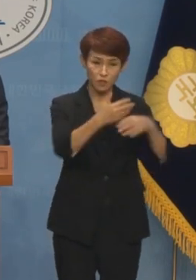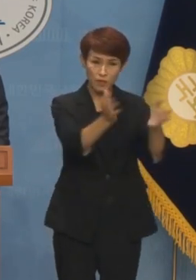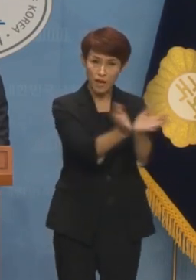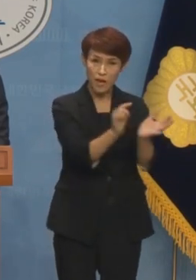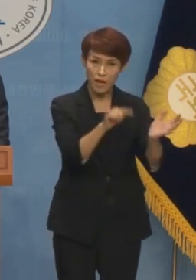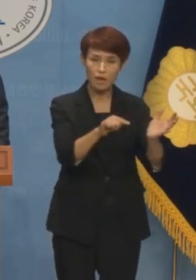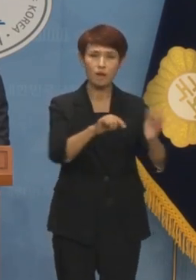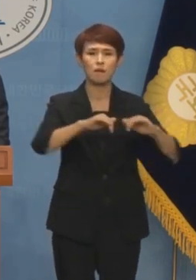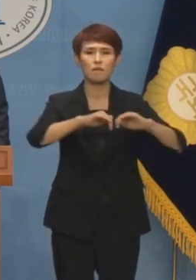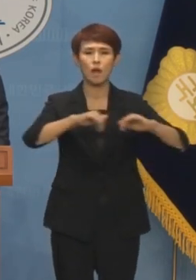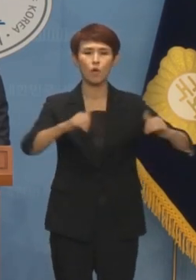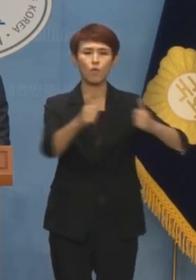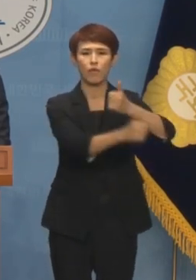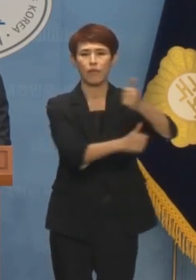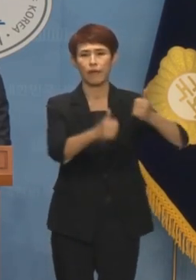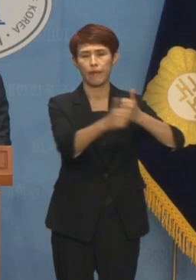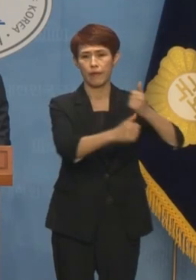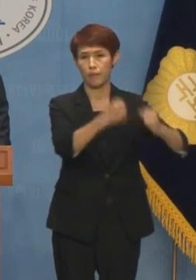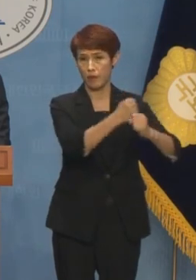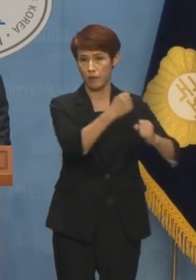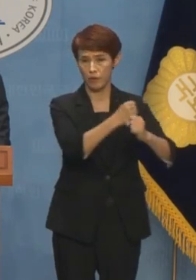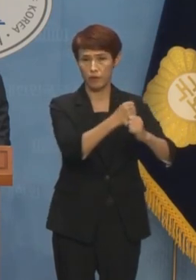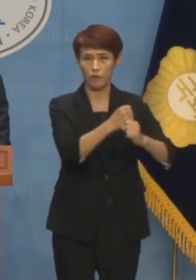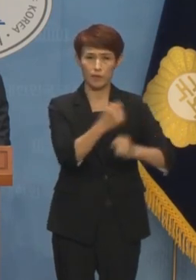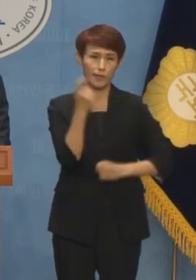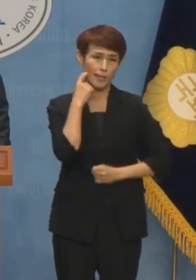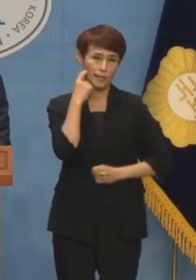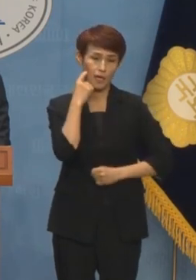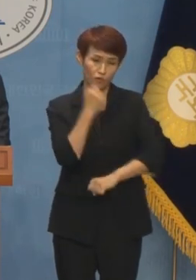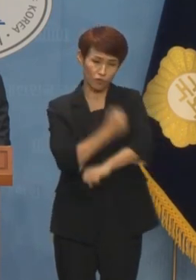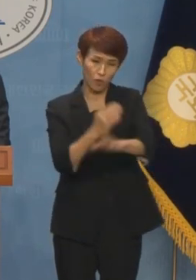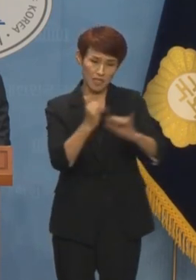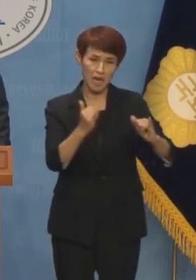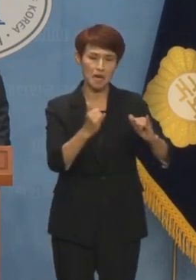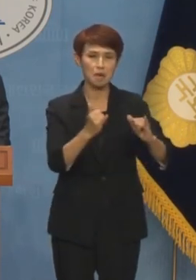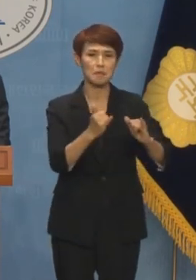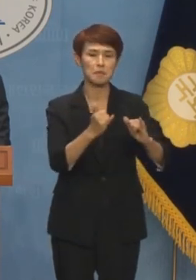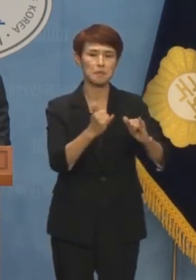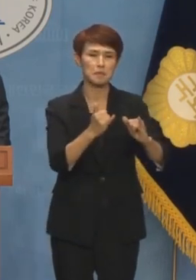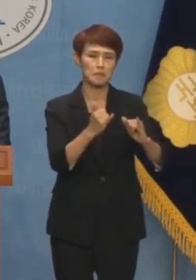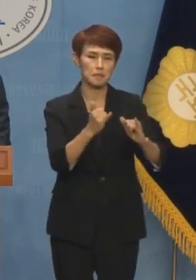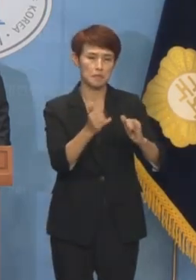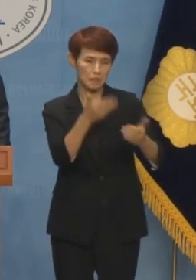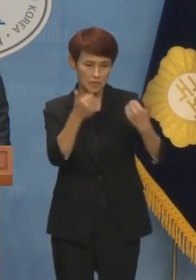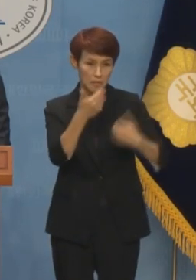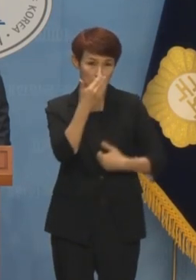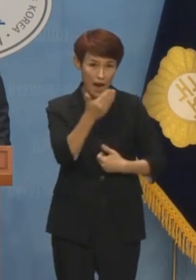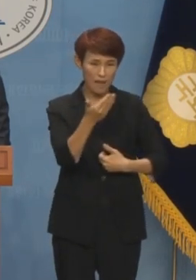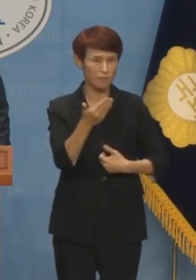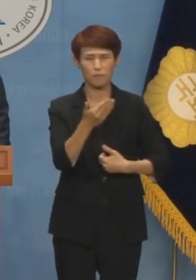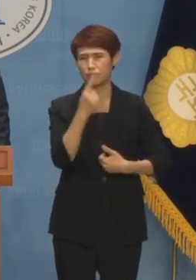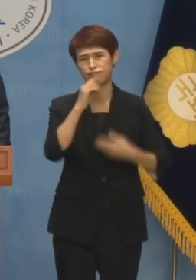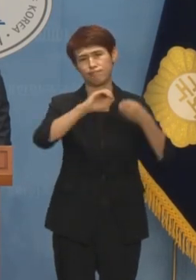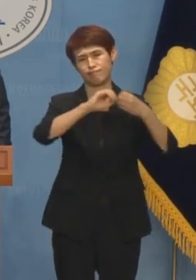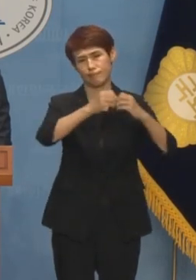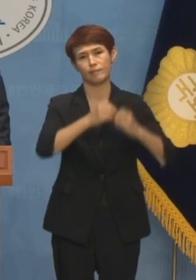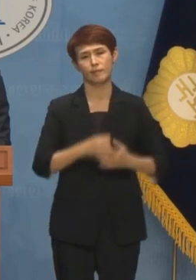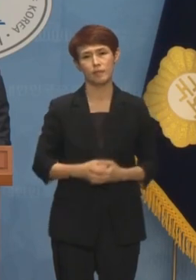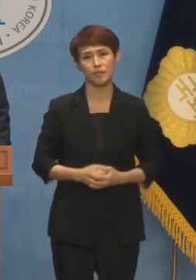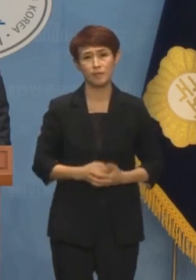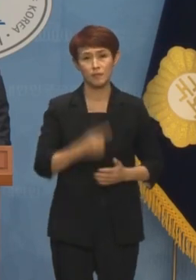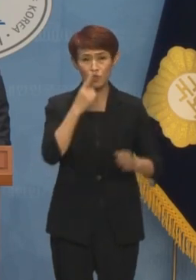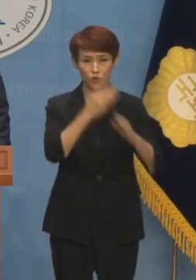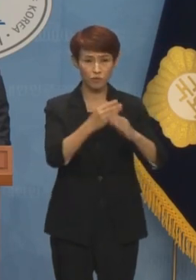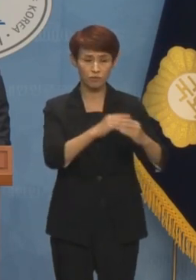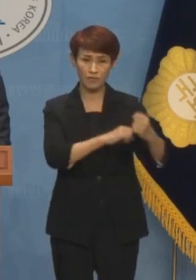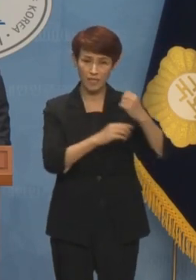민주당에서는 별도의 위원회를 통해 가짜 유공자를 걸러낼 수 있다고 주장하지만 이는 어불성설입니다.